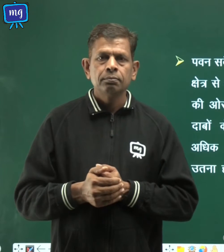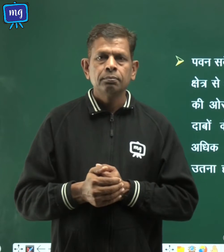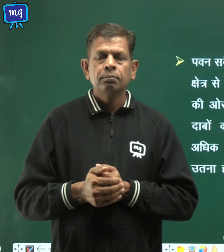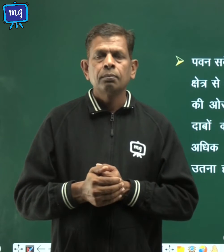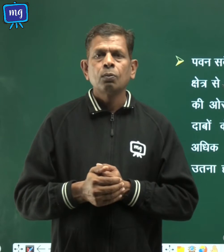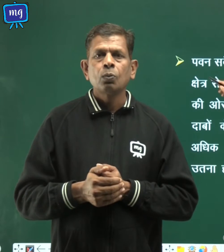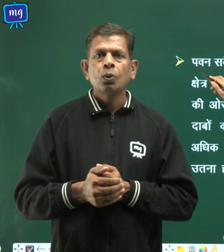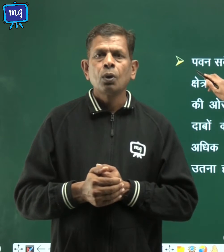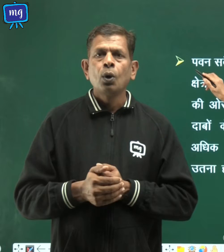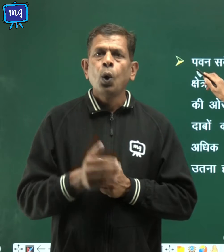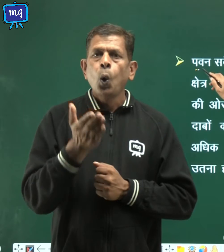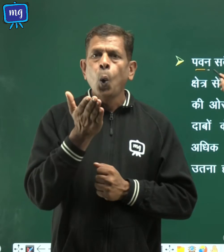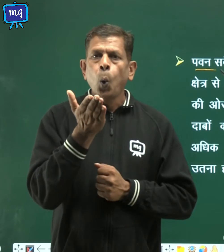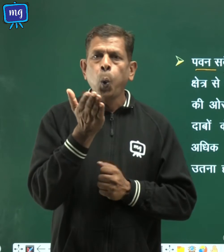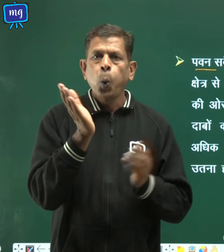पवन